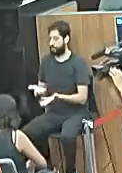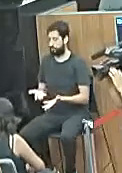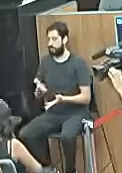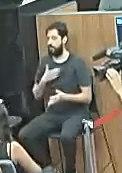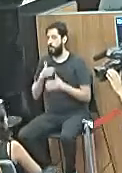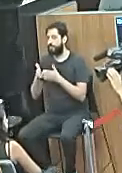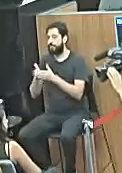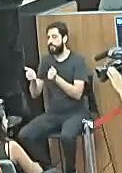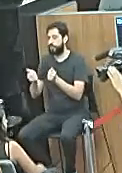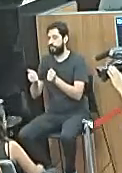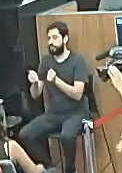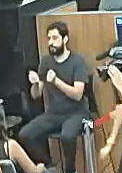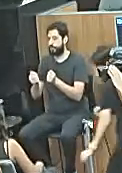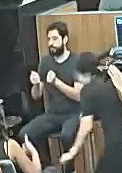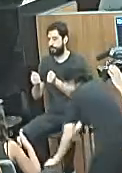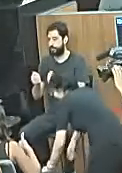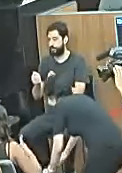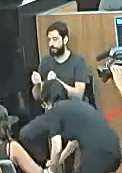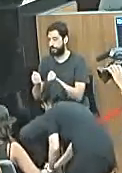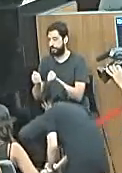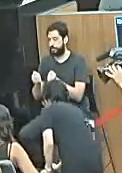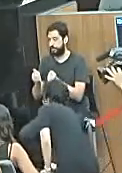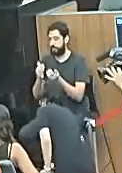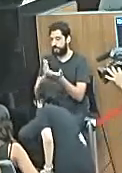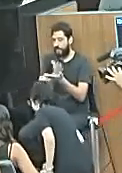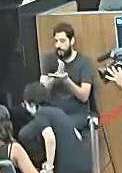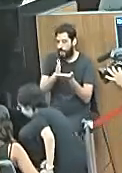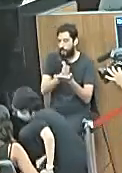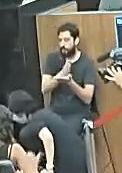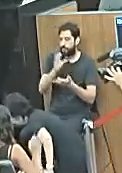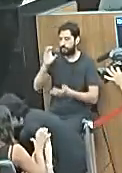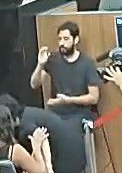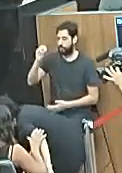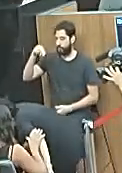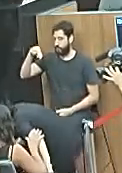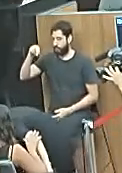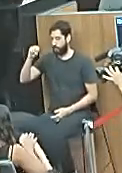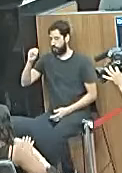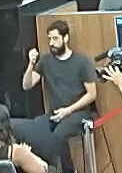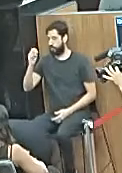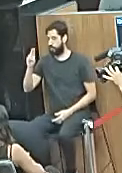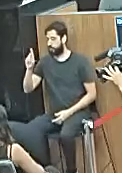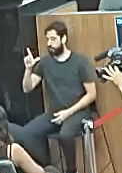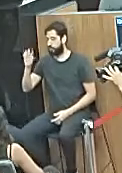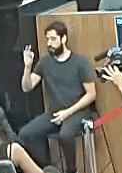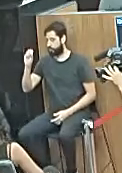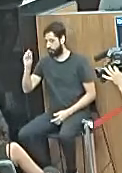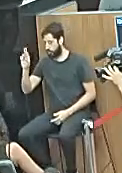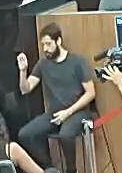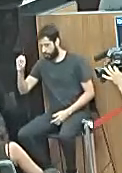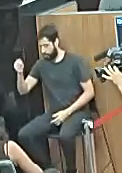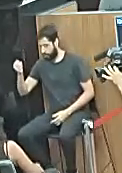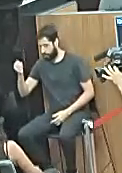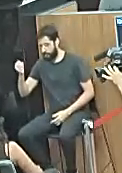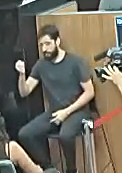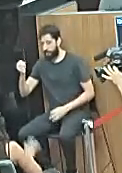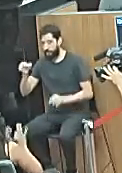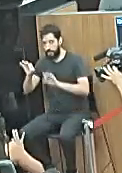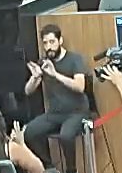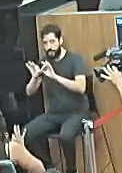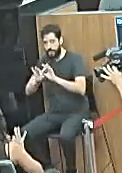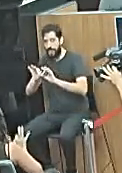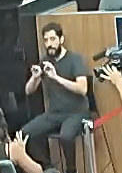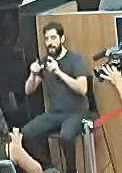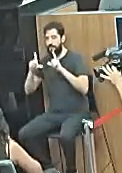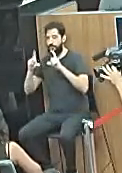a aos consultores que preparassem os assessores que prepararam algumas fotos eu pediria que